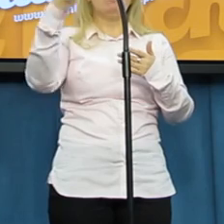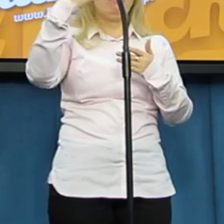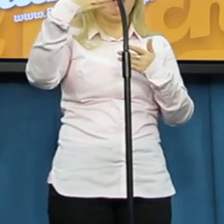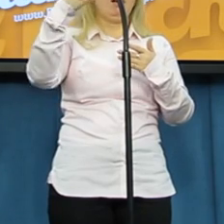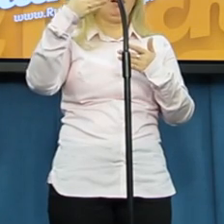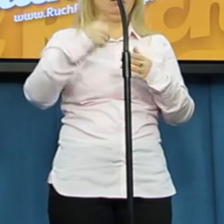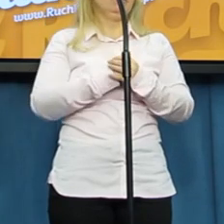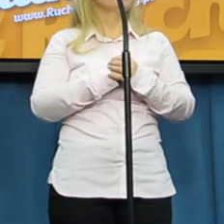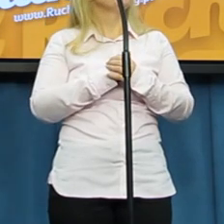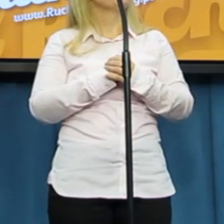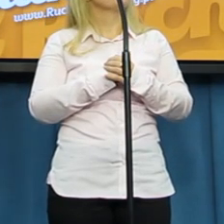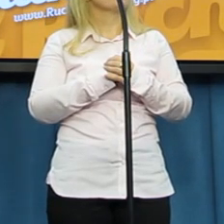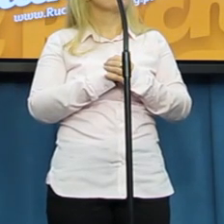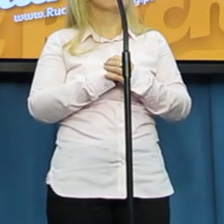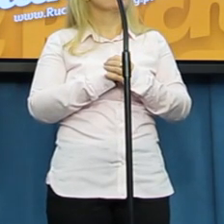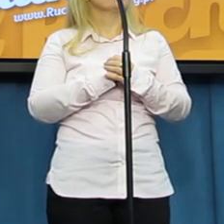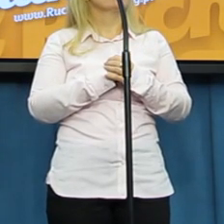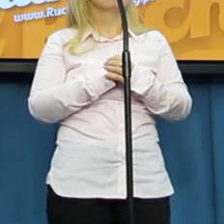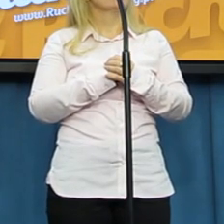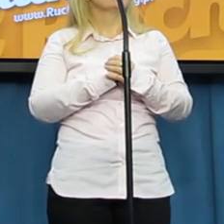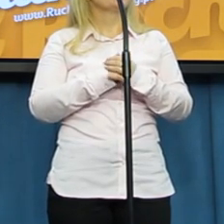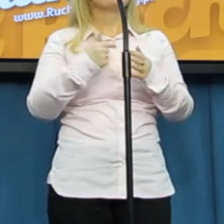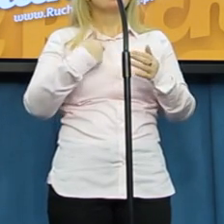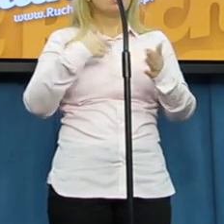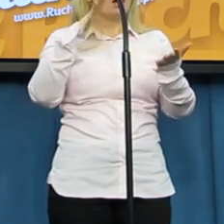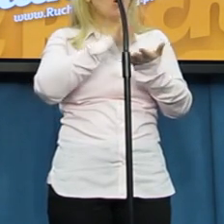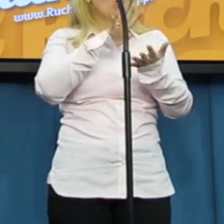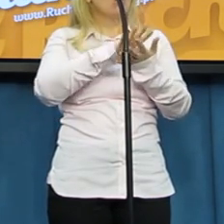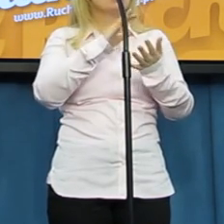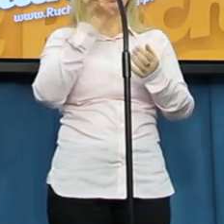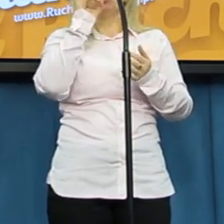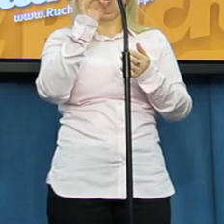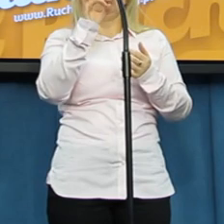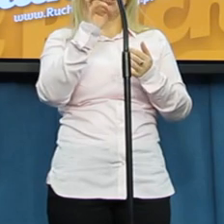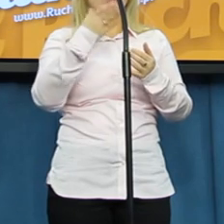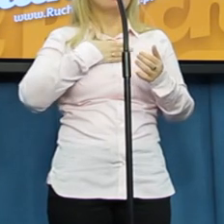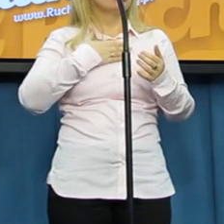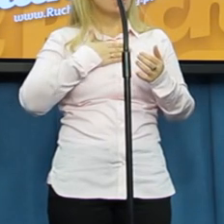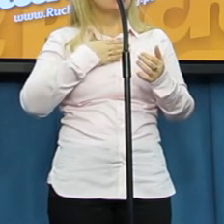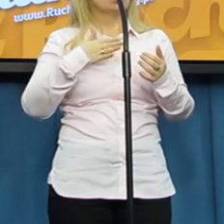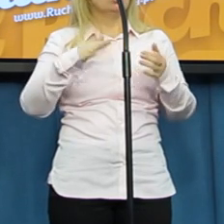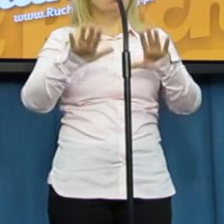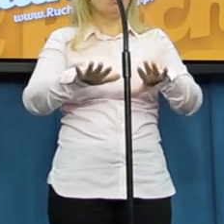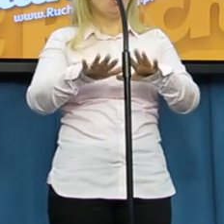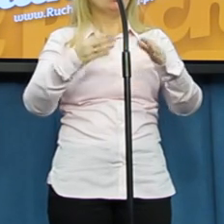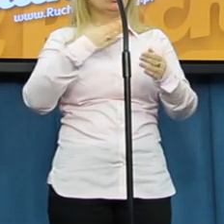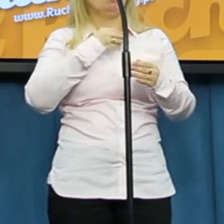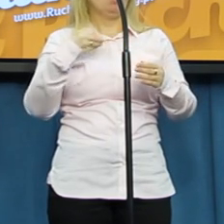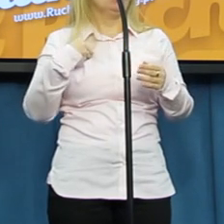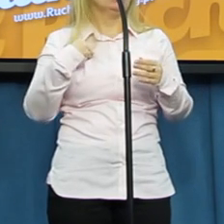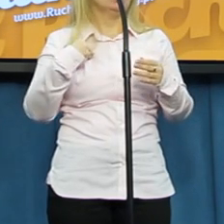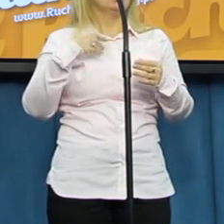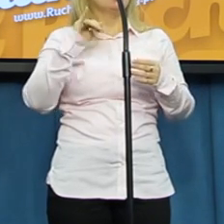noszone od wielu pokoleń. Apelując na pani prawie, po pierwsze, ja oceniam bardzo optymistycznie nasze położenie, wbrew temu, co państwo czytacie